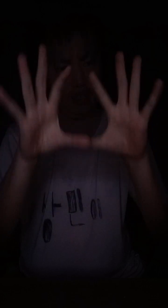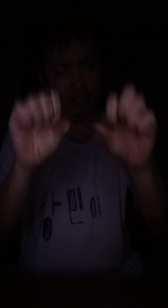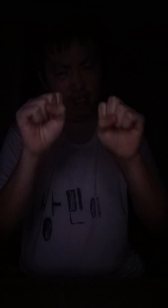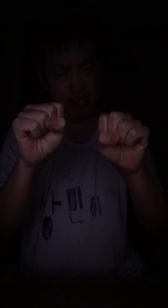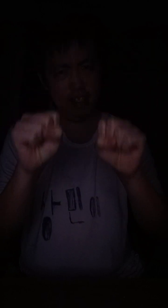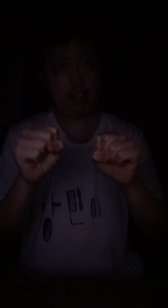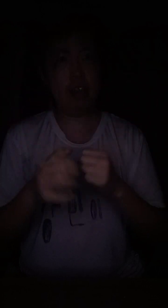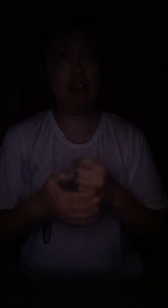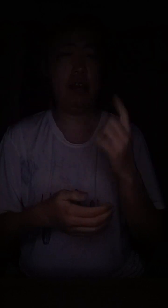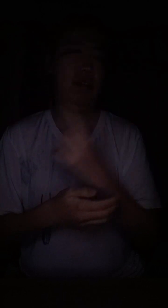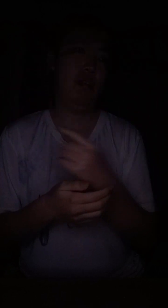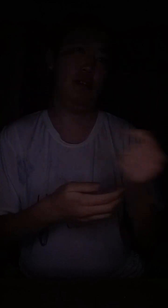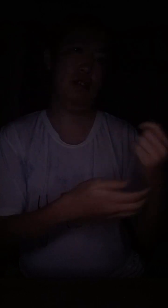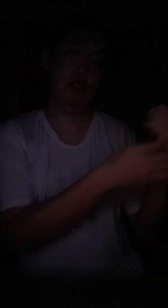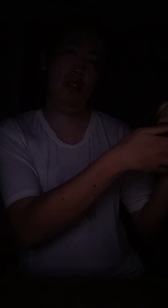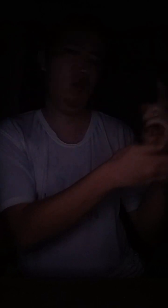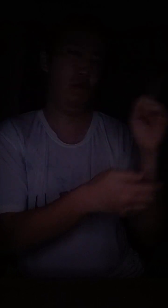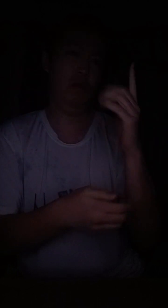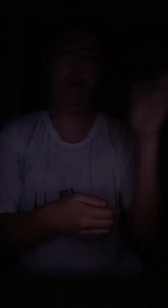잡아야 되겠다 이 생각밖에 없었어요.